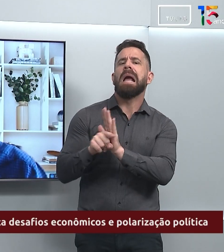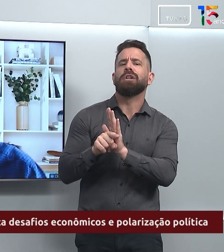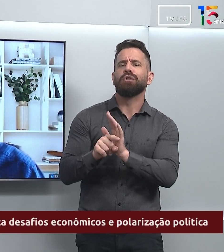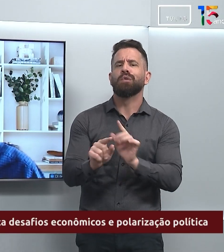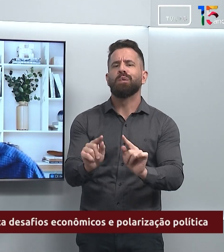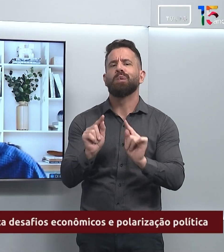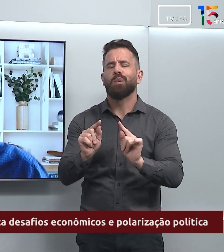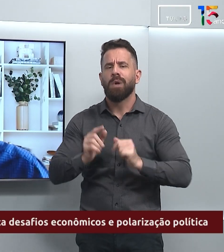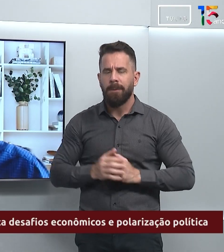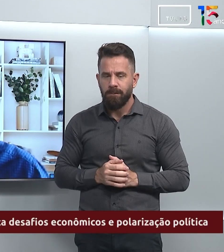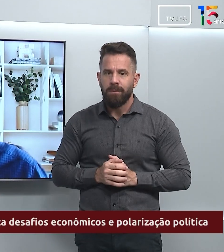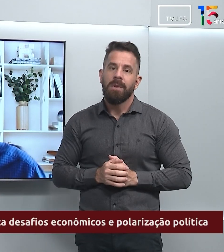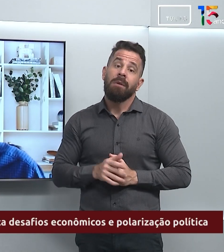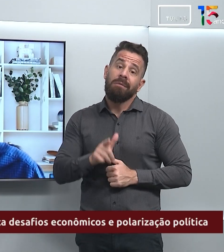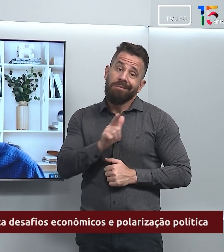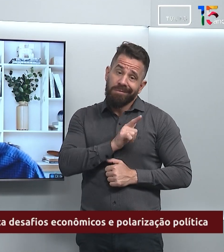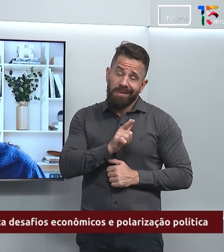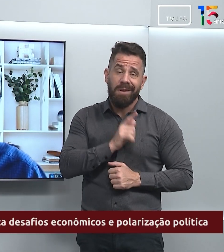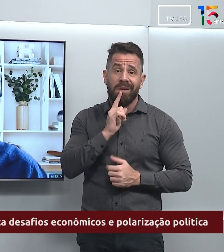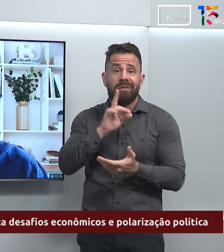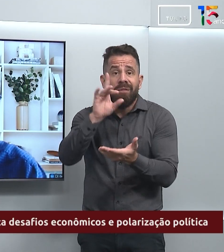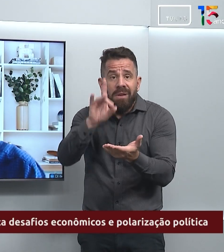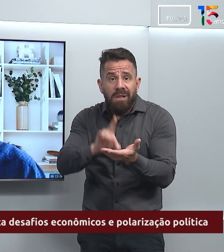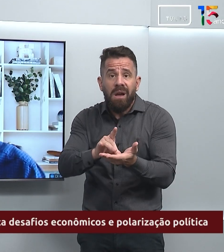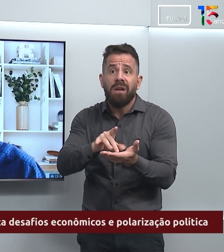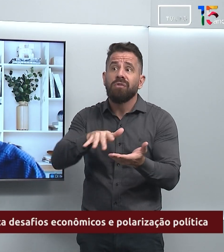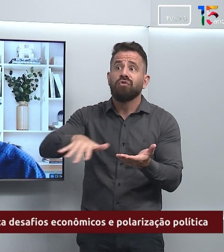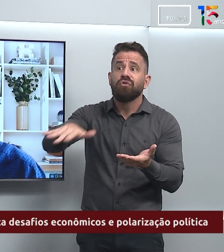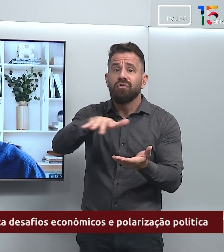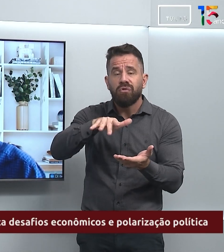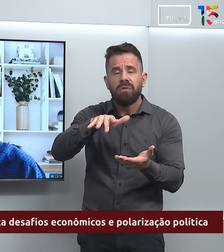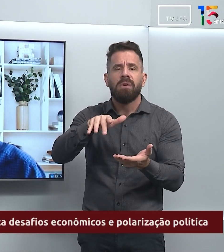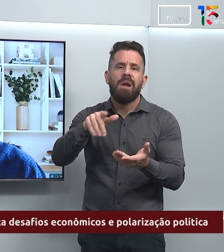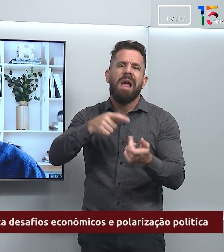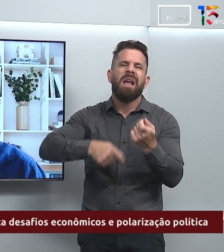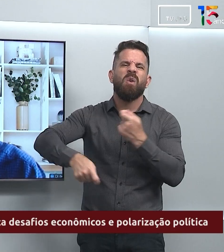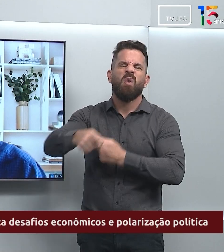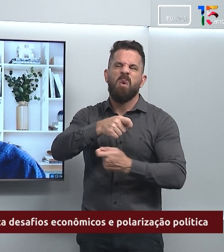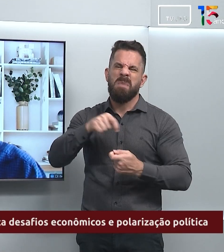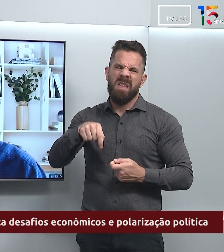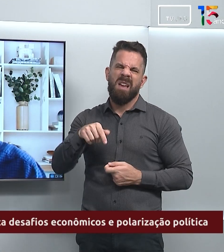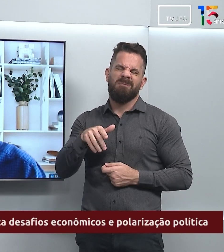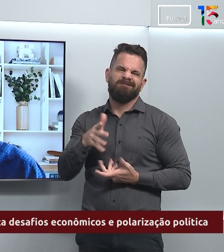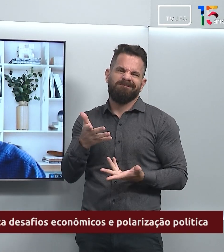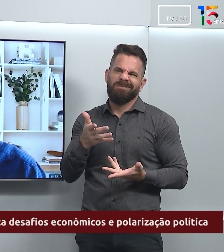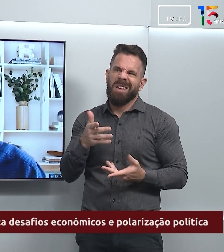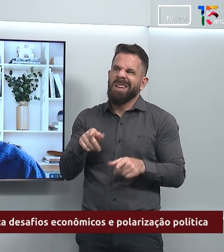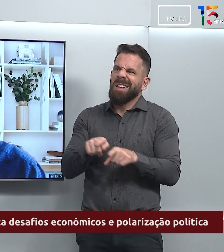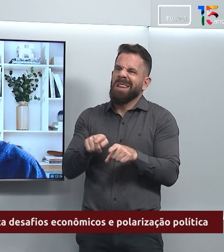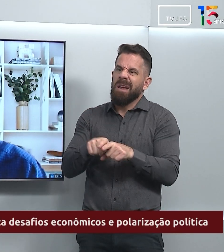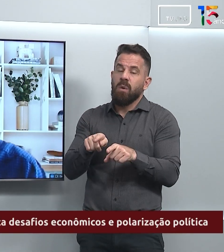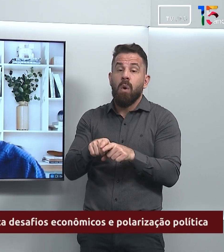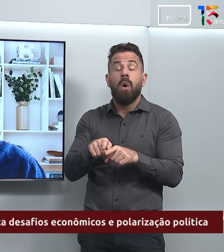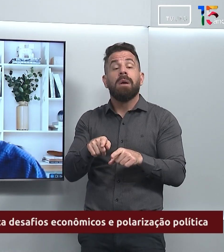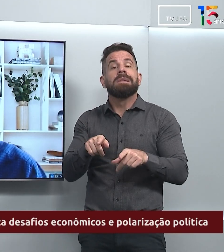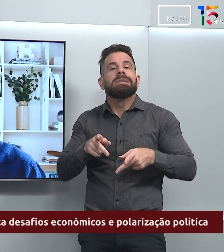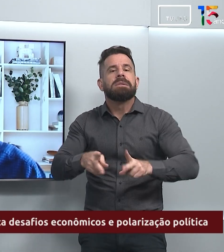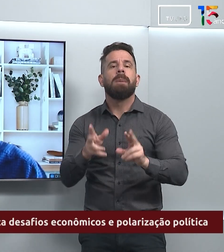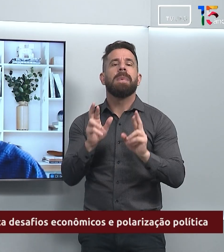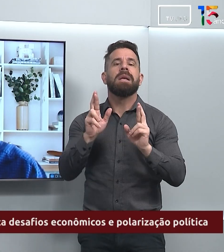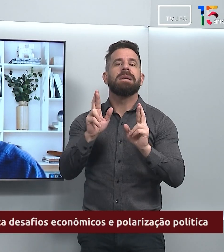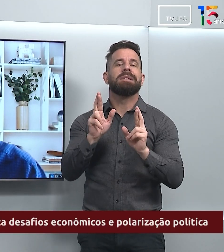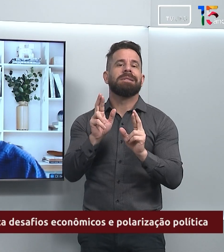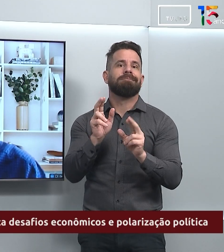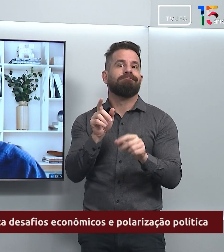própria visão que se tem, que em economia nós temos uma coisa de que as expectativas elas